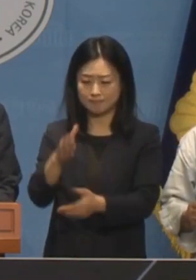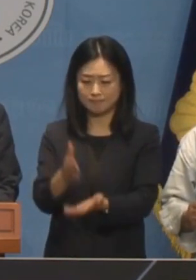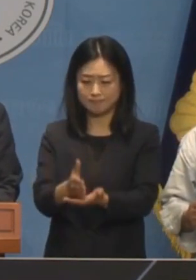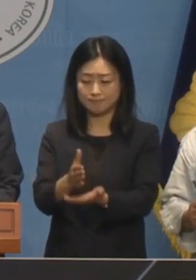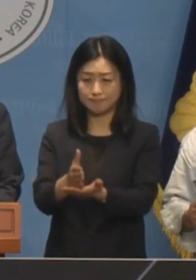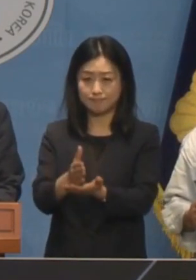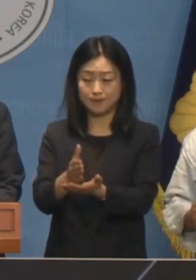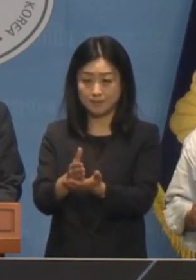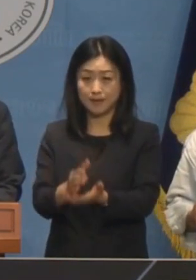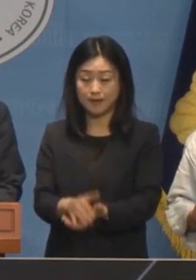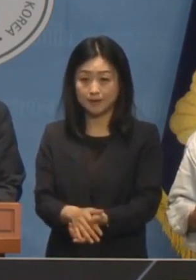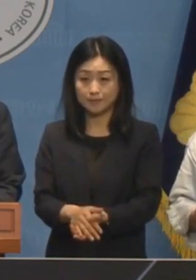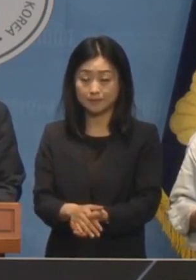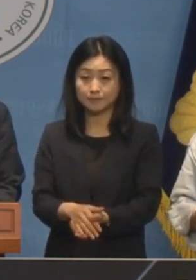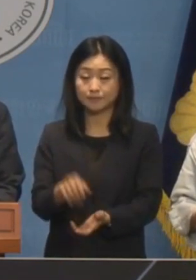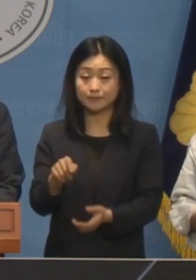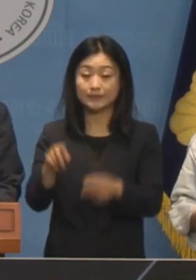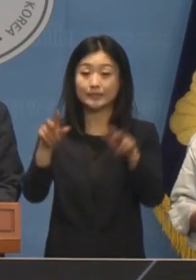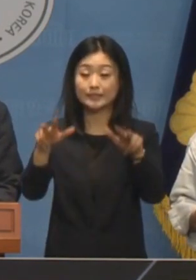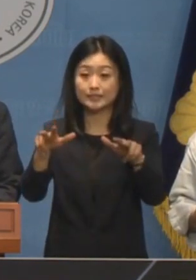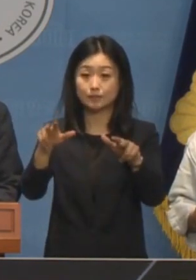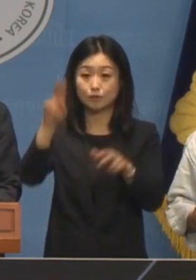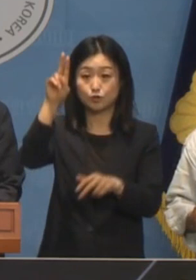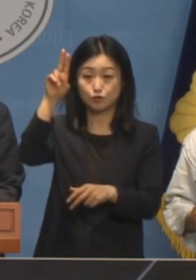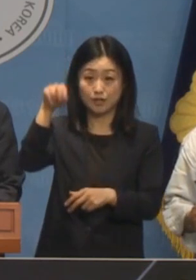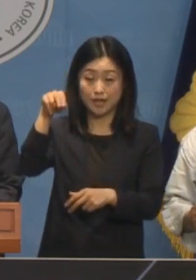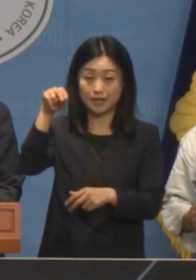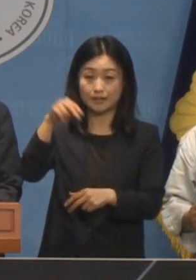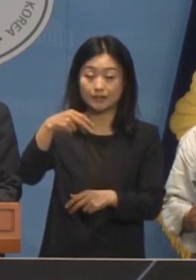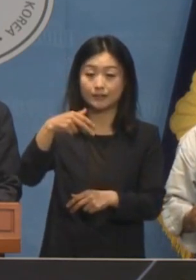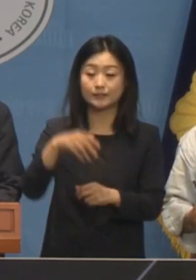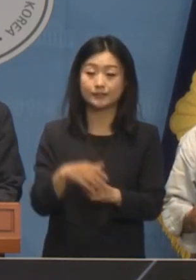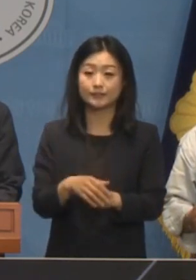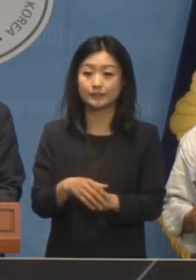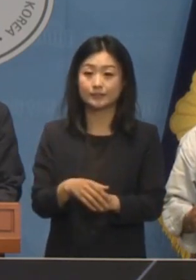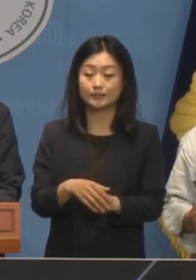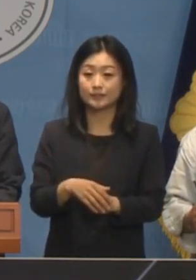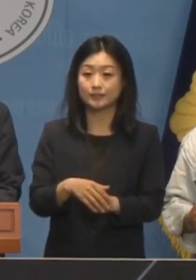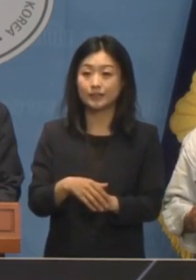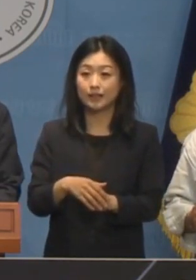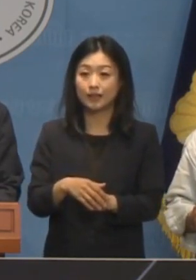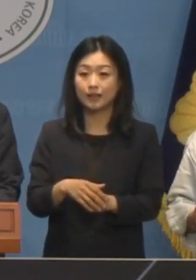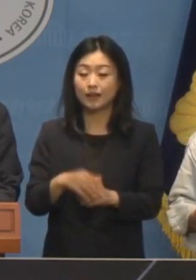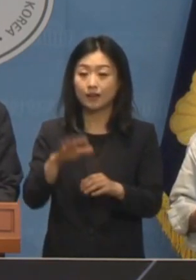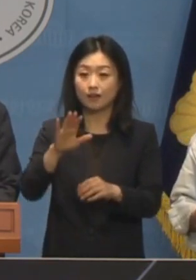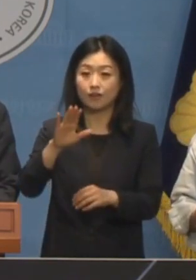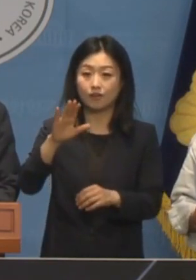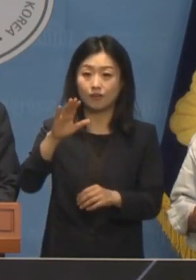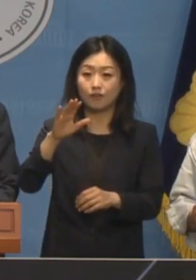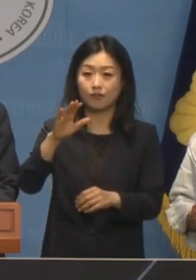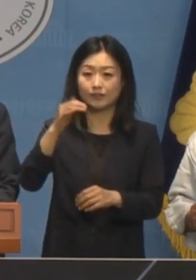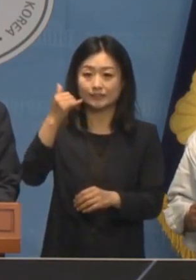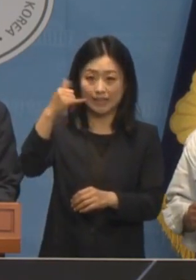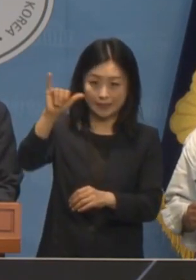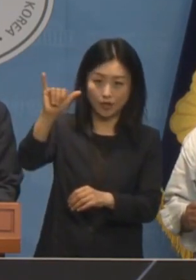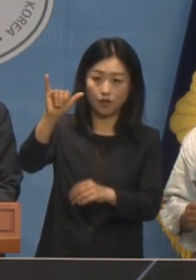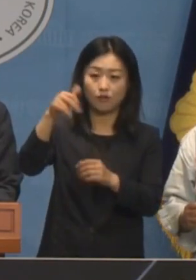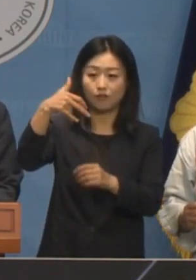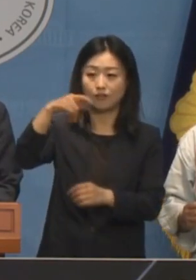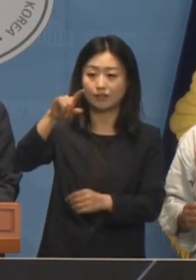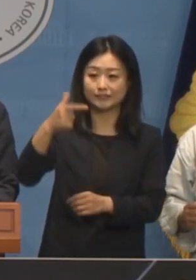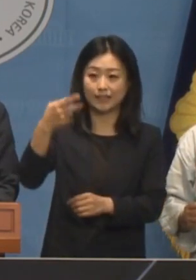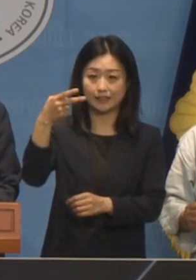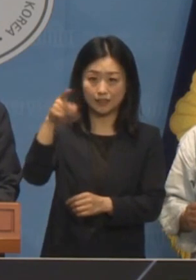해왔습니다. 그래서 유엔은 지금 젠더 메인스트리밍, 성주류화 정책을 강조하고 있는데